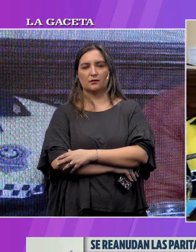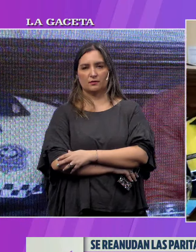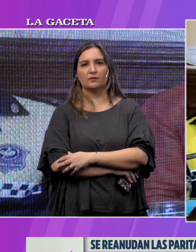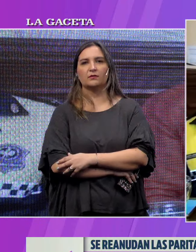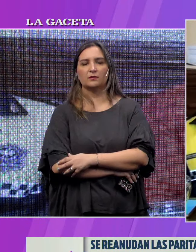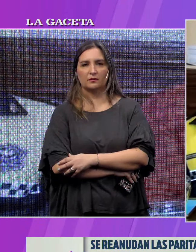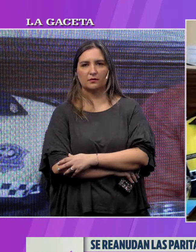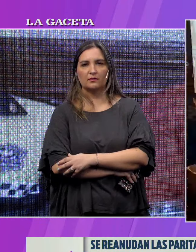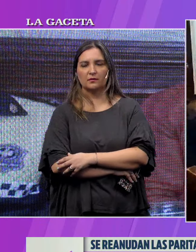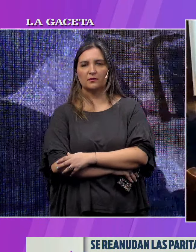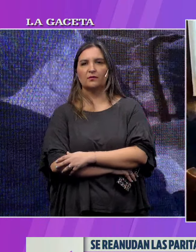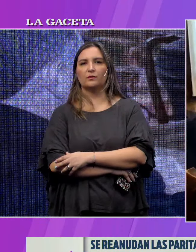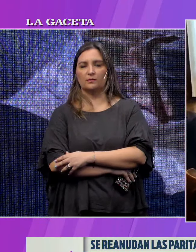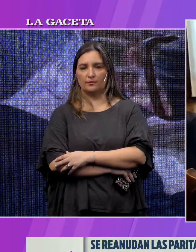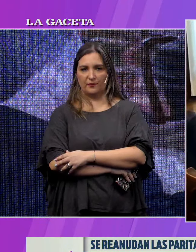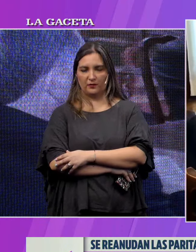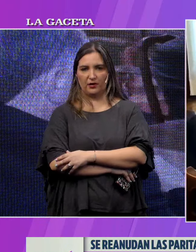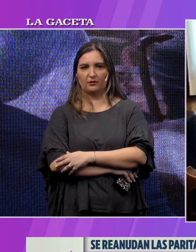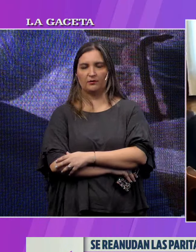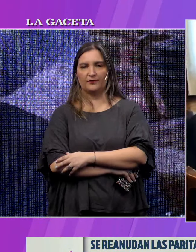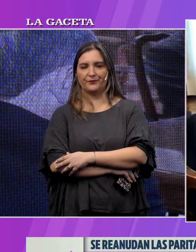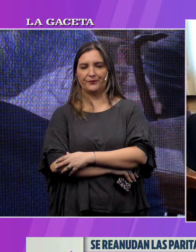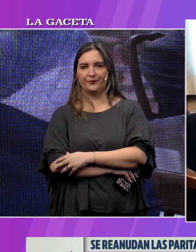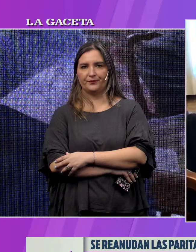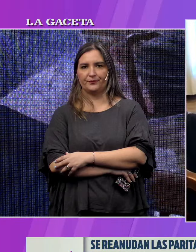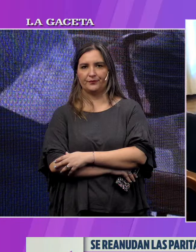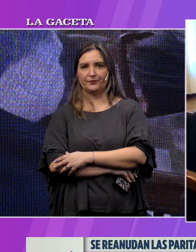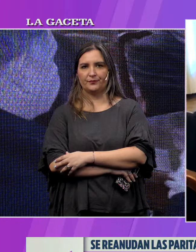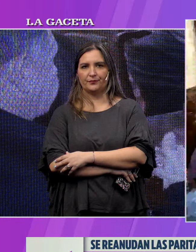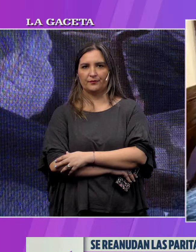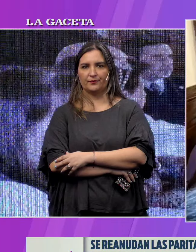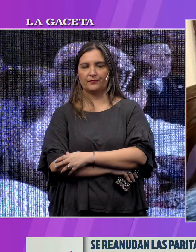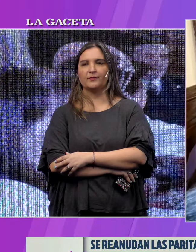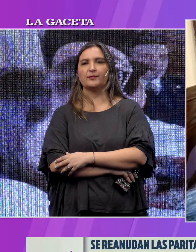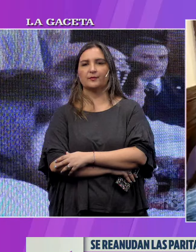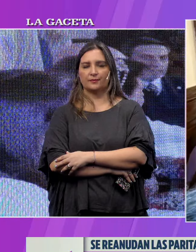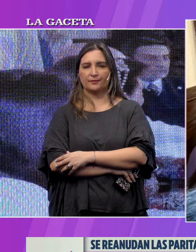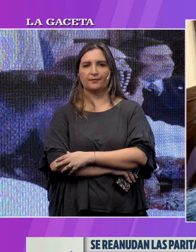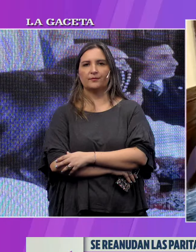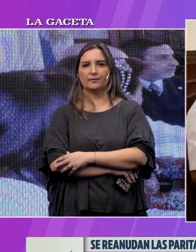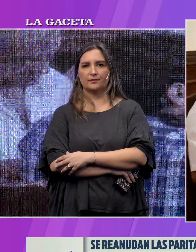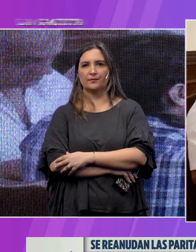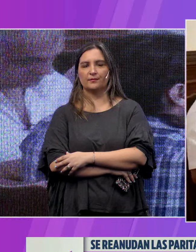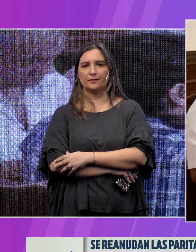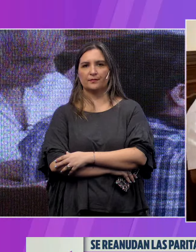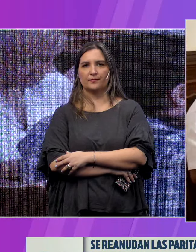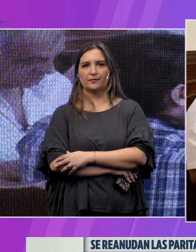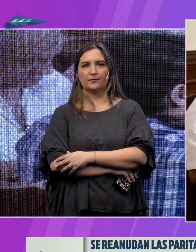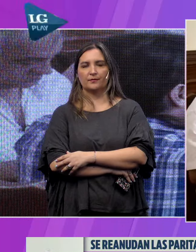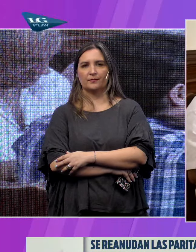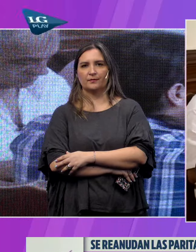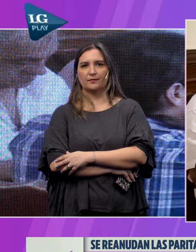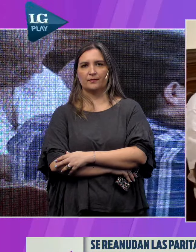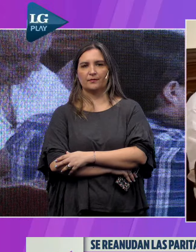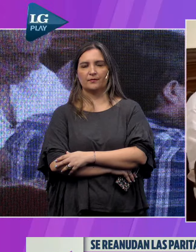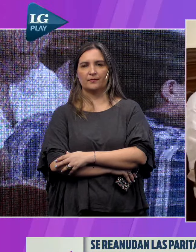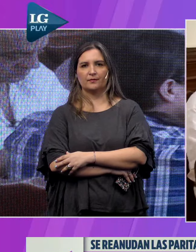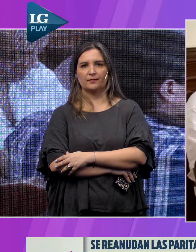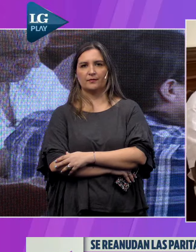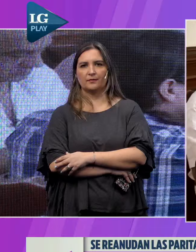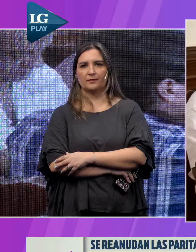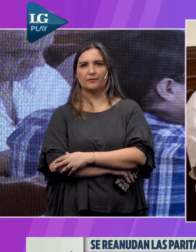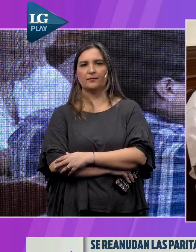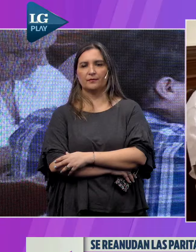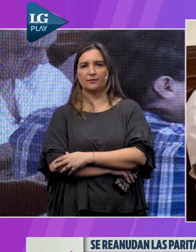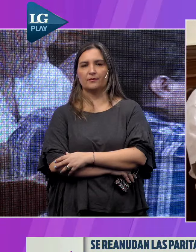piden algo al básico, piden estabilidad laboral y piden que se considera un bono por